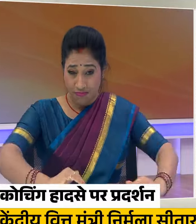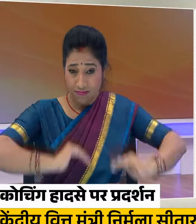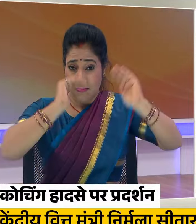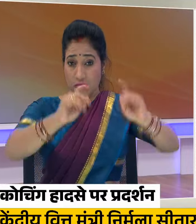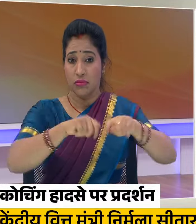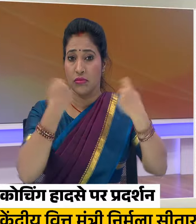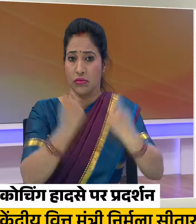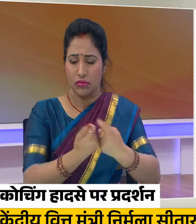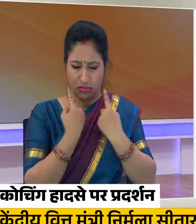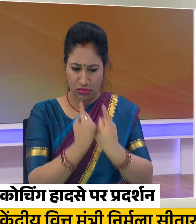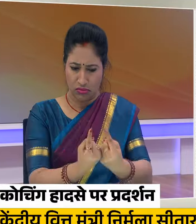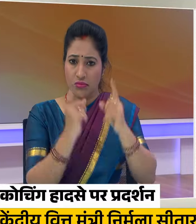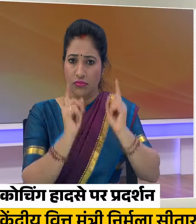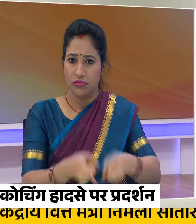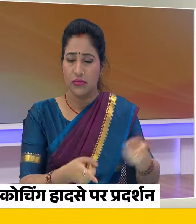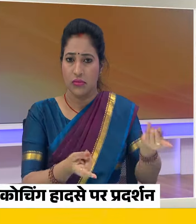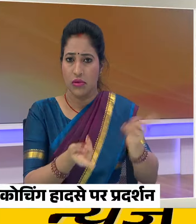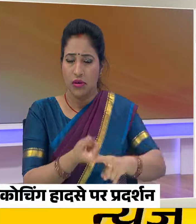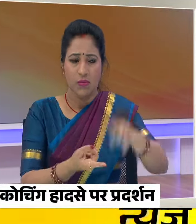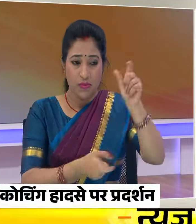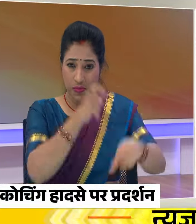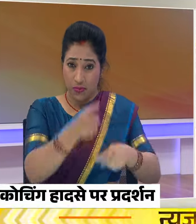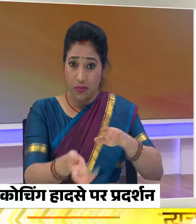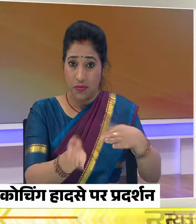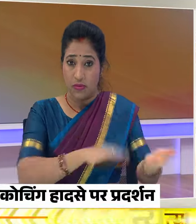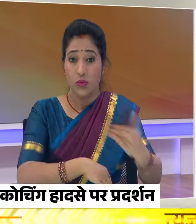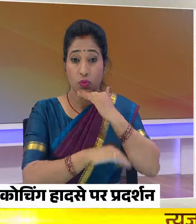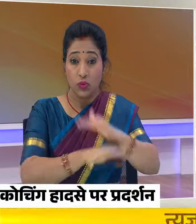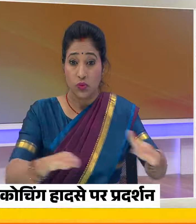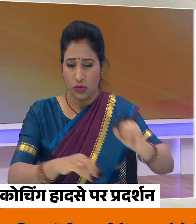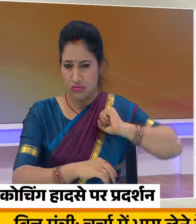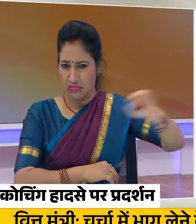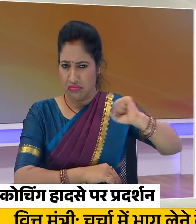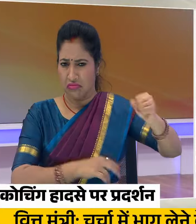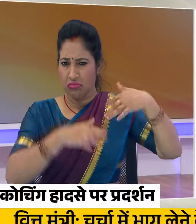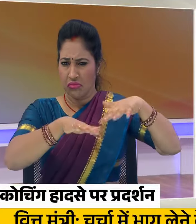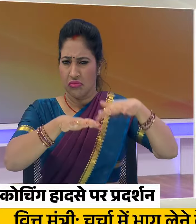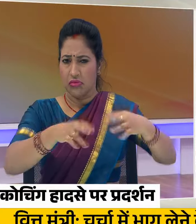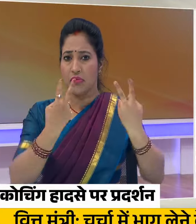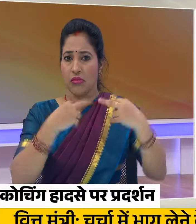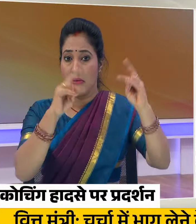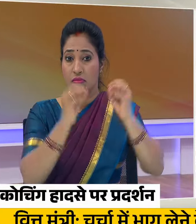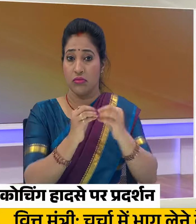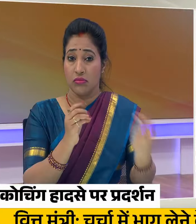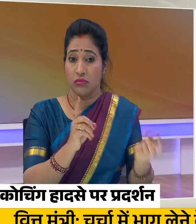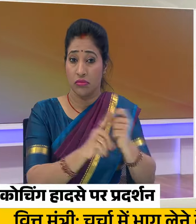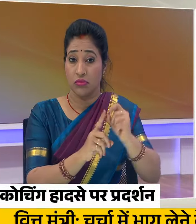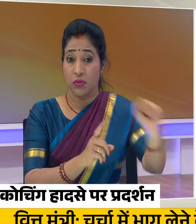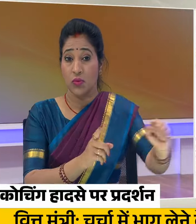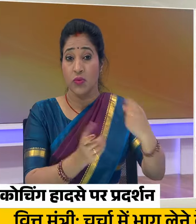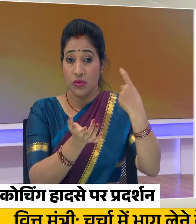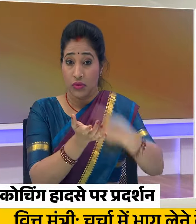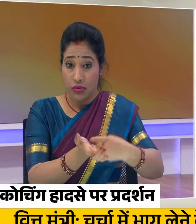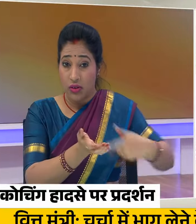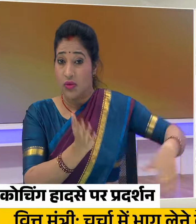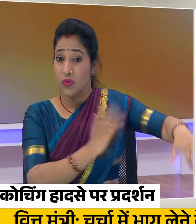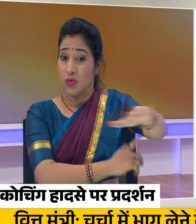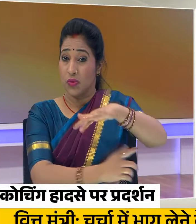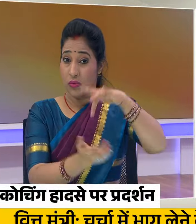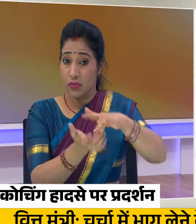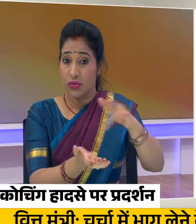की मांग। हादसे के विरोध में छात्रों का प्रदर्शन जारी। भाजपा ने राजघाट के